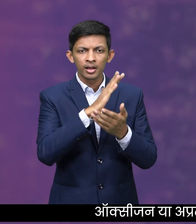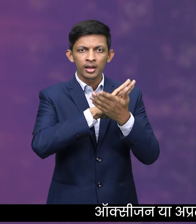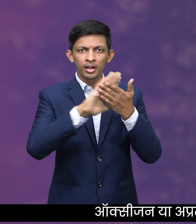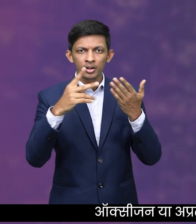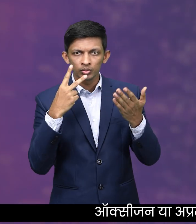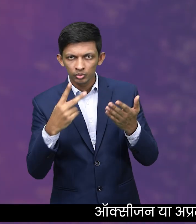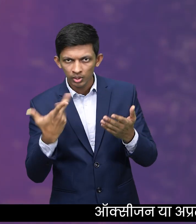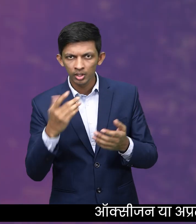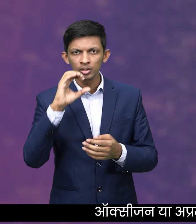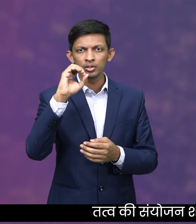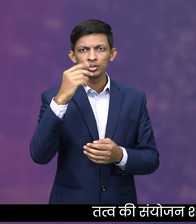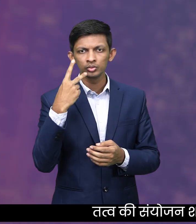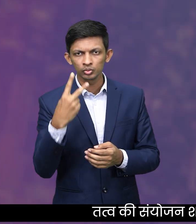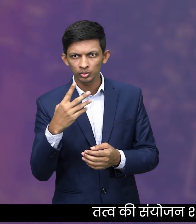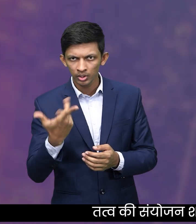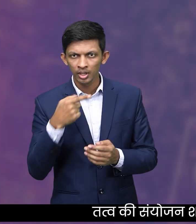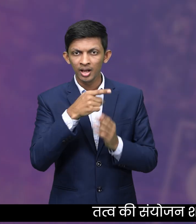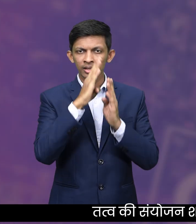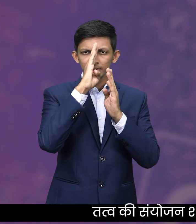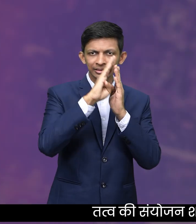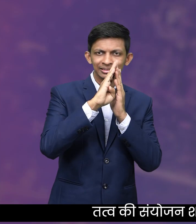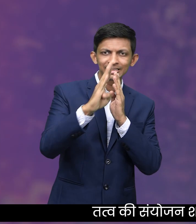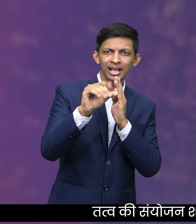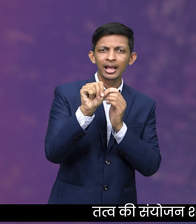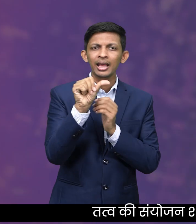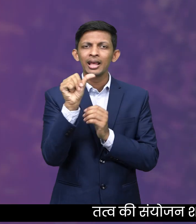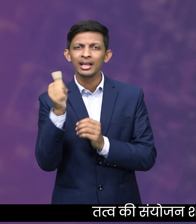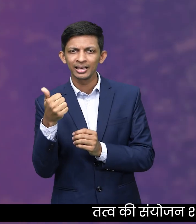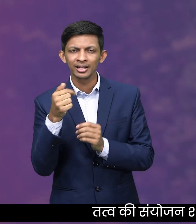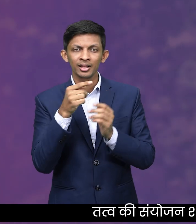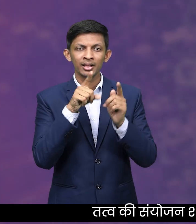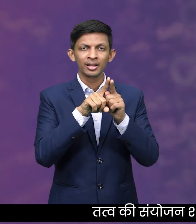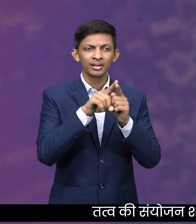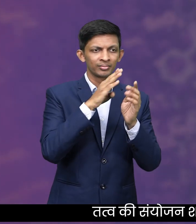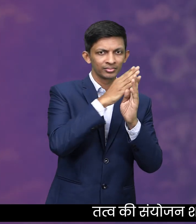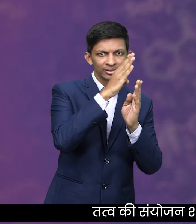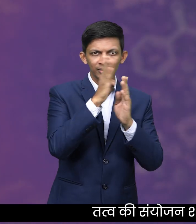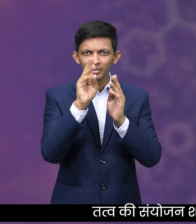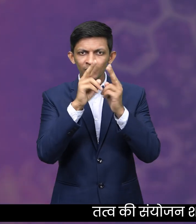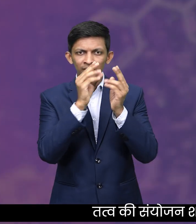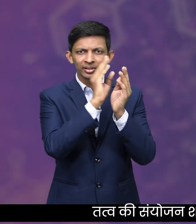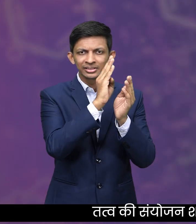से संबंधित तत्व की संयोजन शक्ति के रूप में परिभाषित किया गया था।